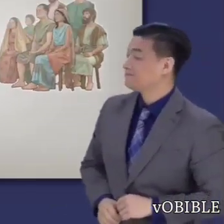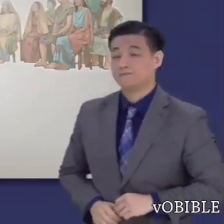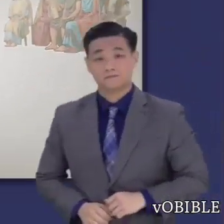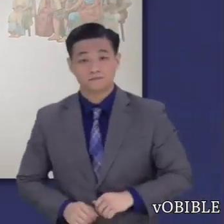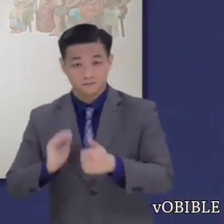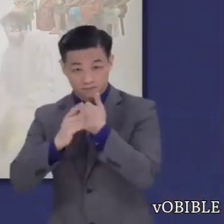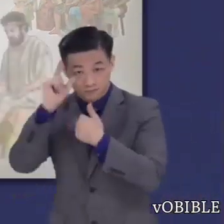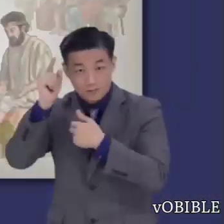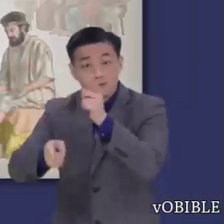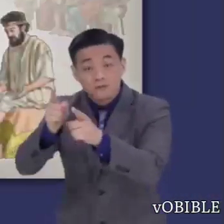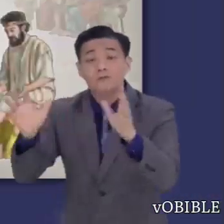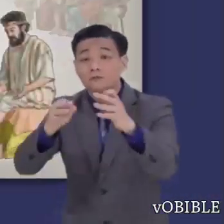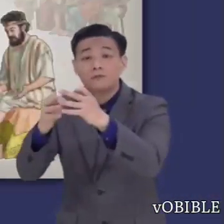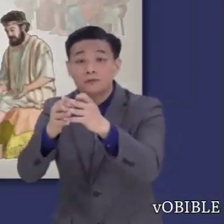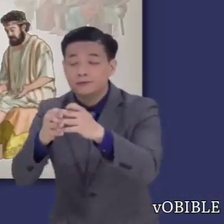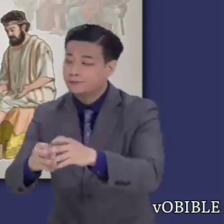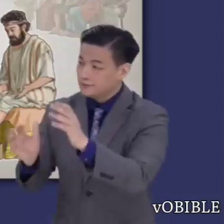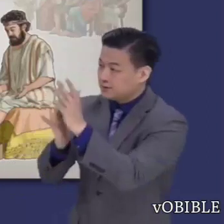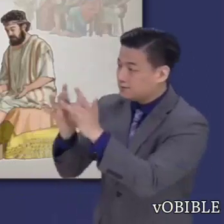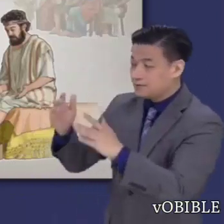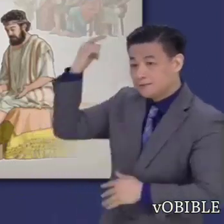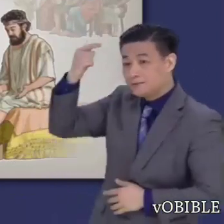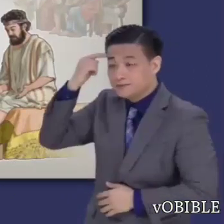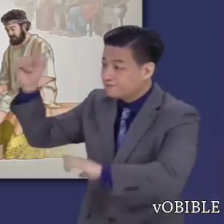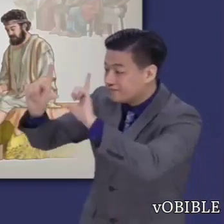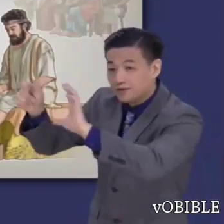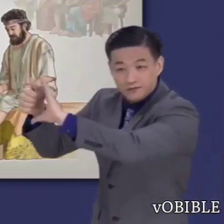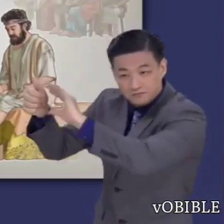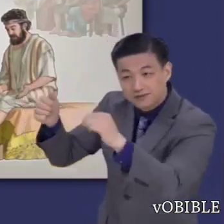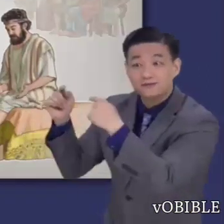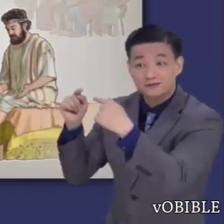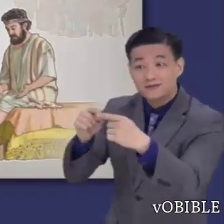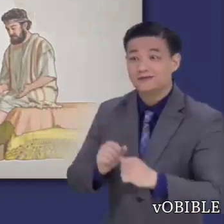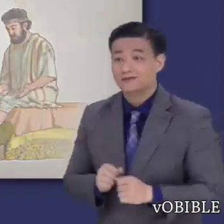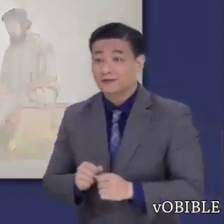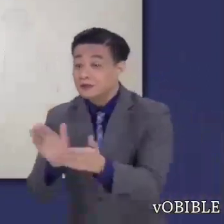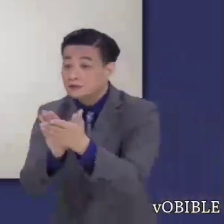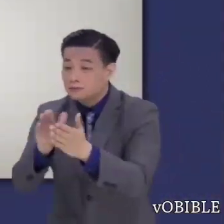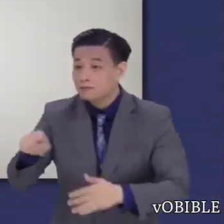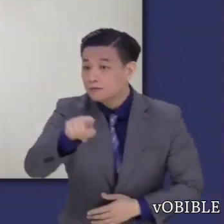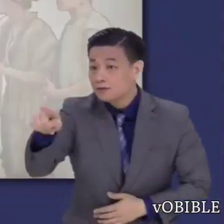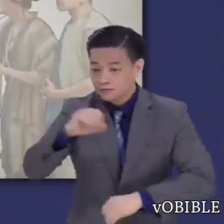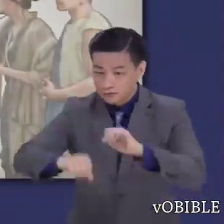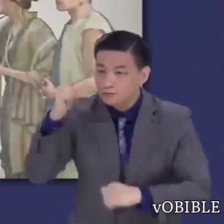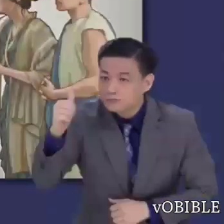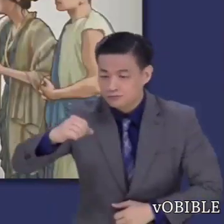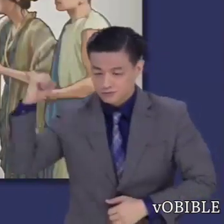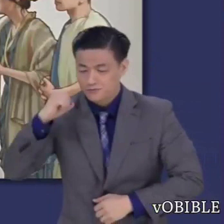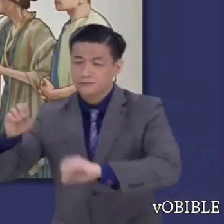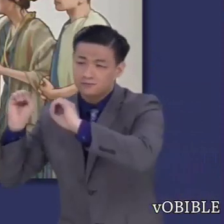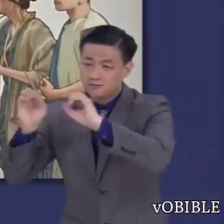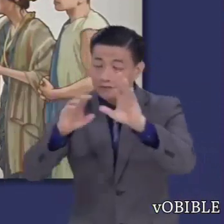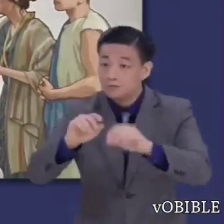罗勉励腓立比的基督徒要不断培养基督的思想态度。保罗称赞他们，说他